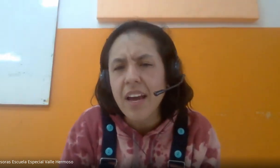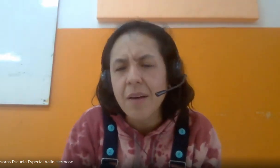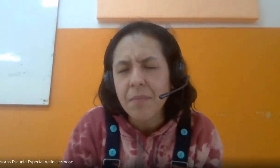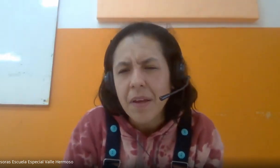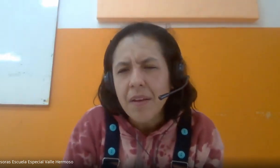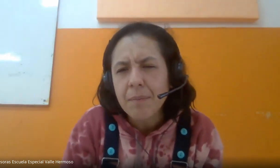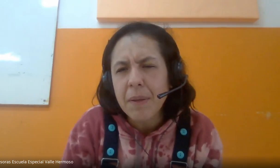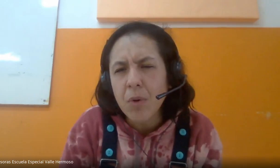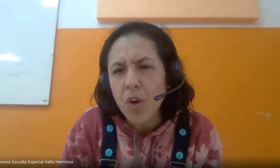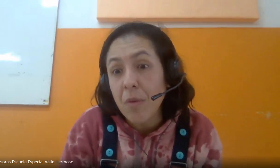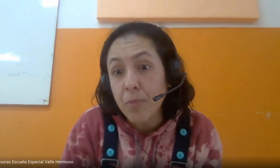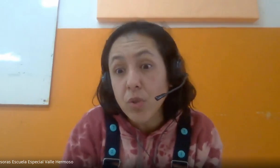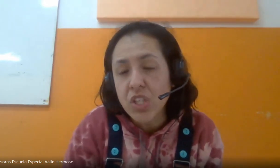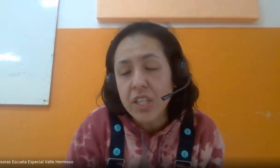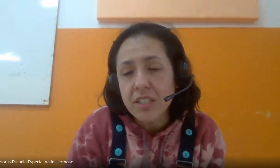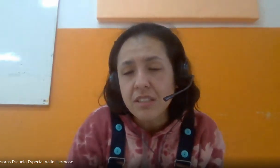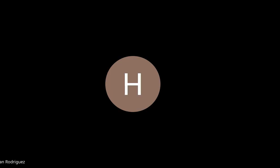Selknam, vimos los mapuches.